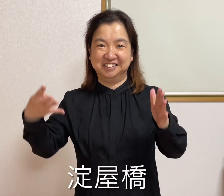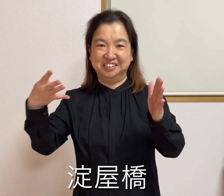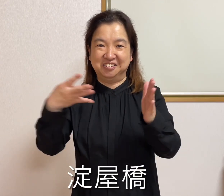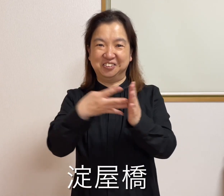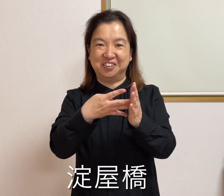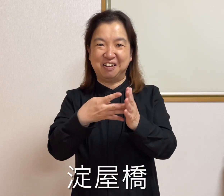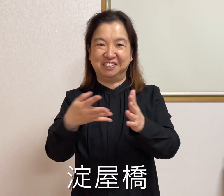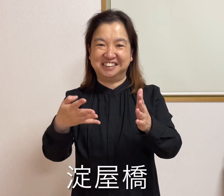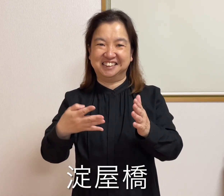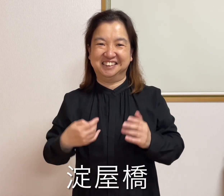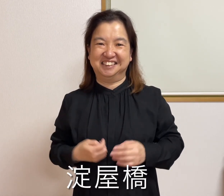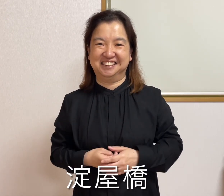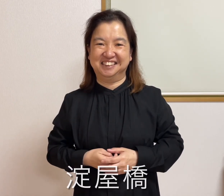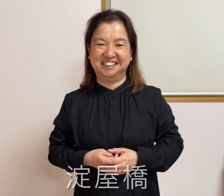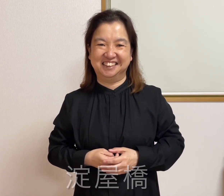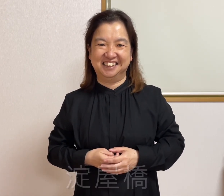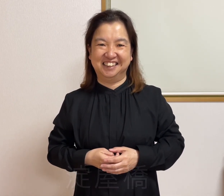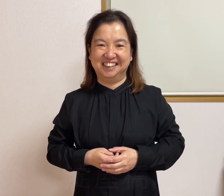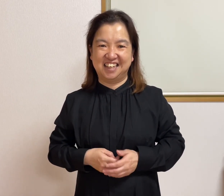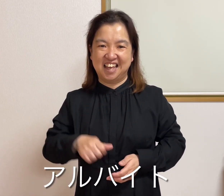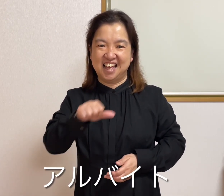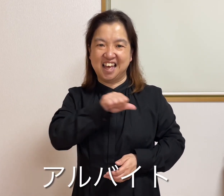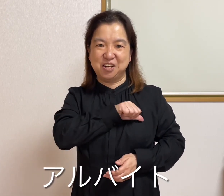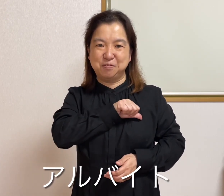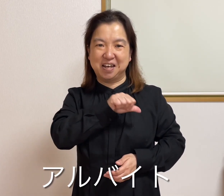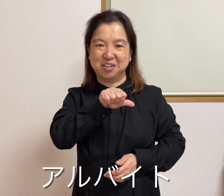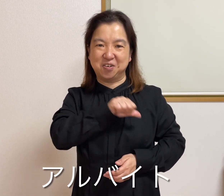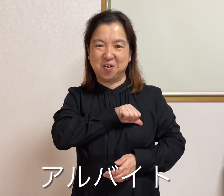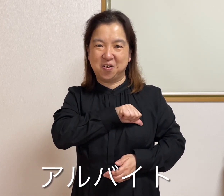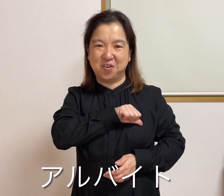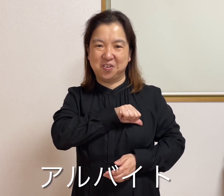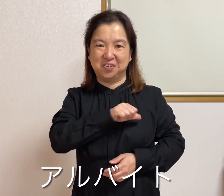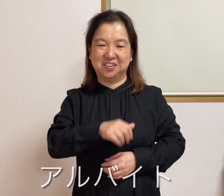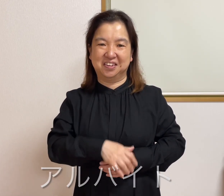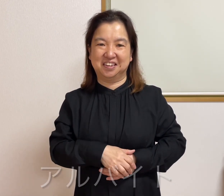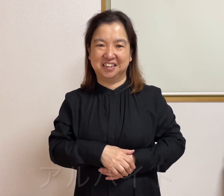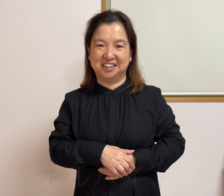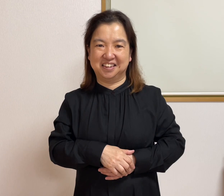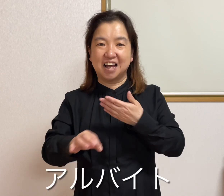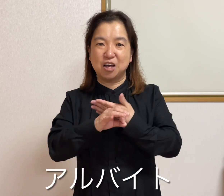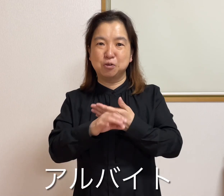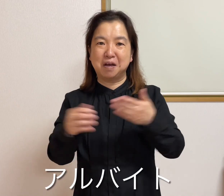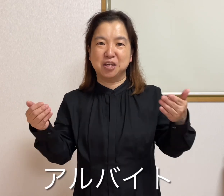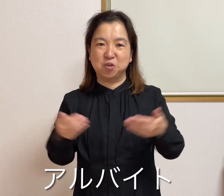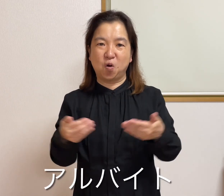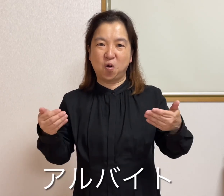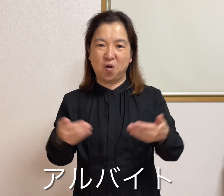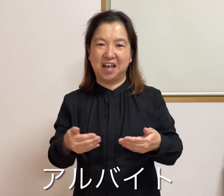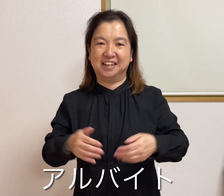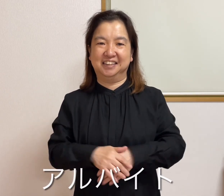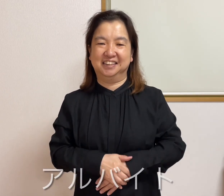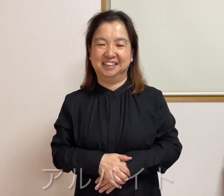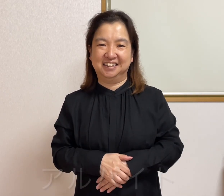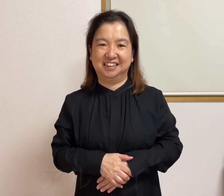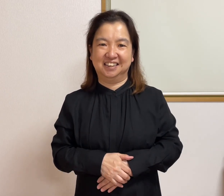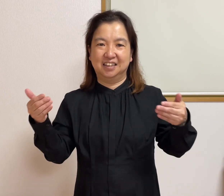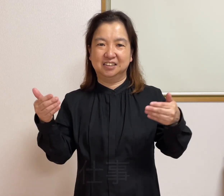巨大かばし、アルバイト、アルバイト、仕